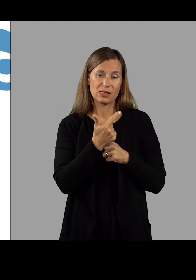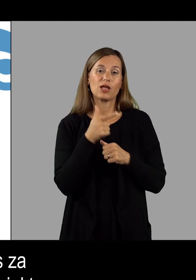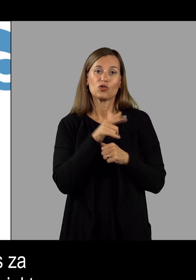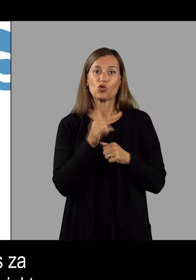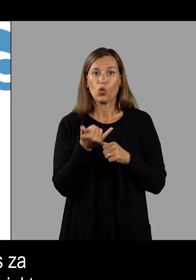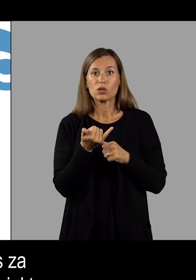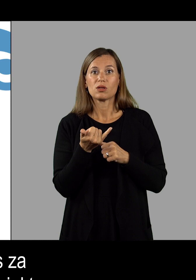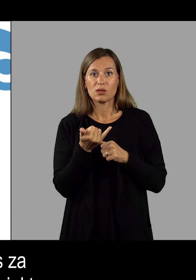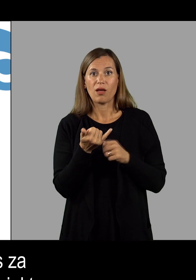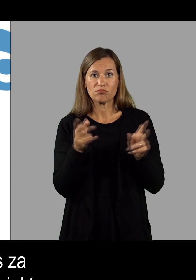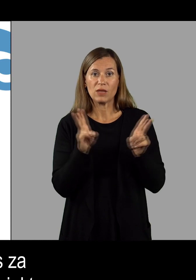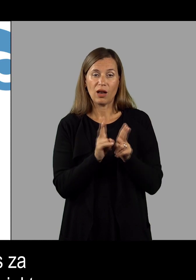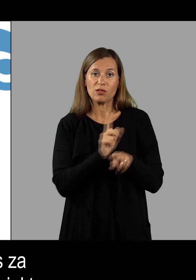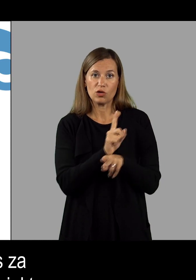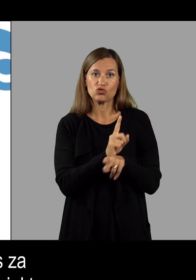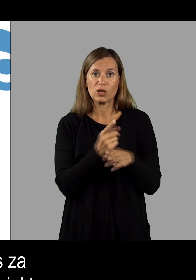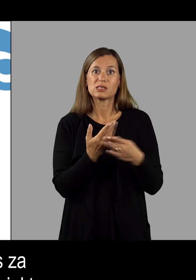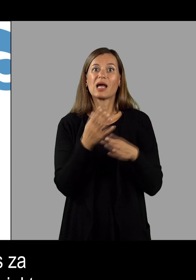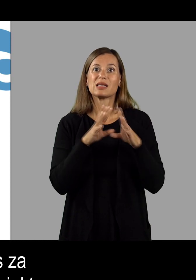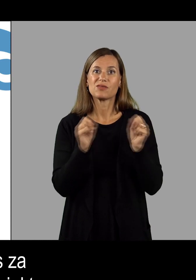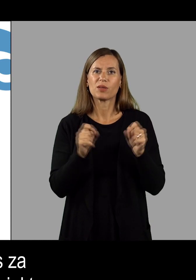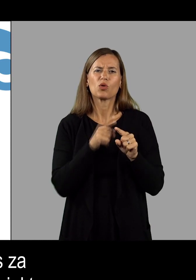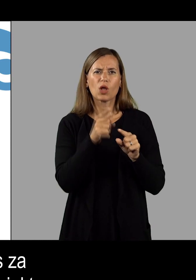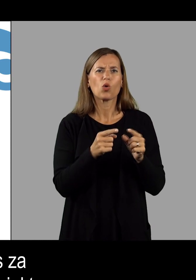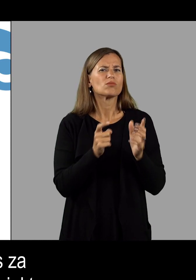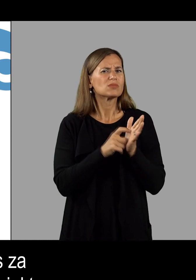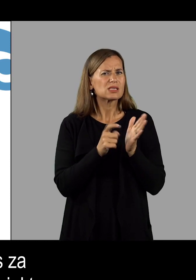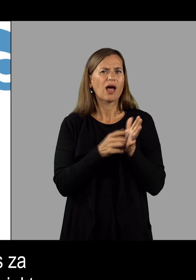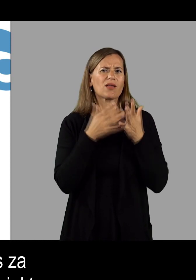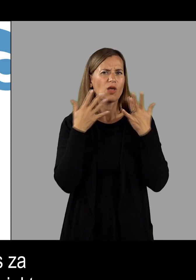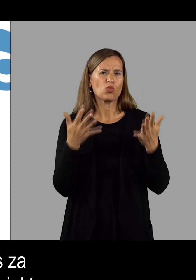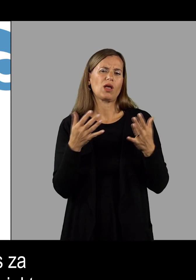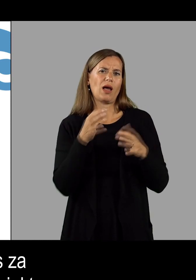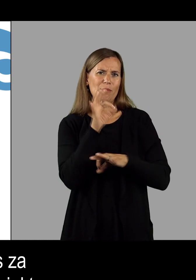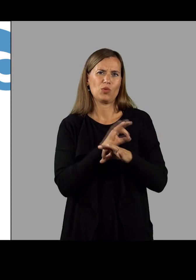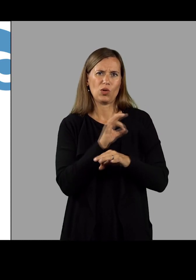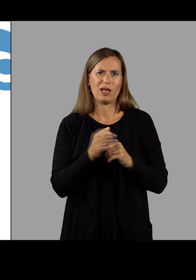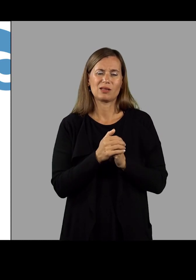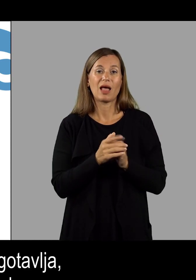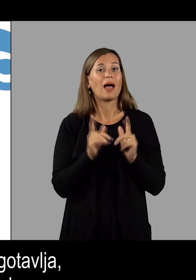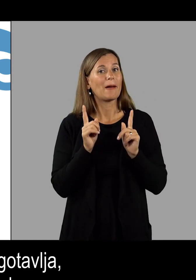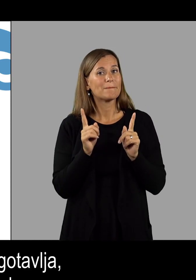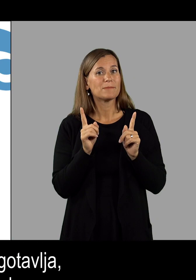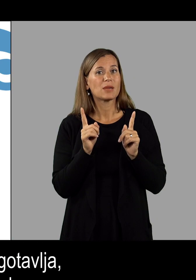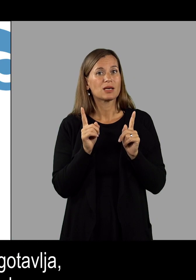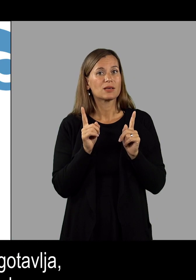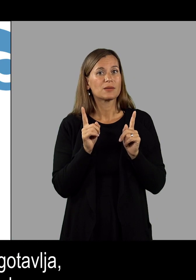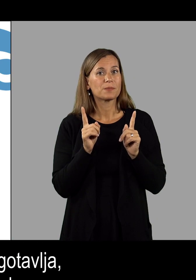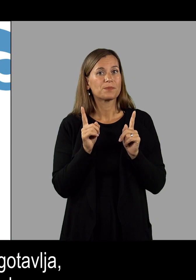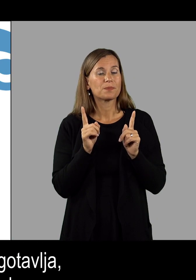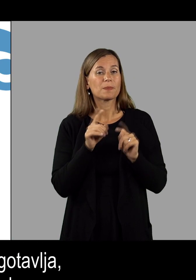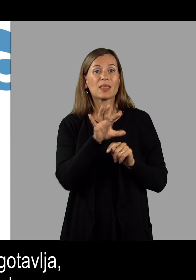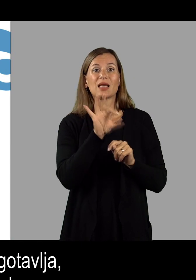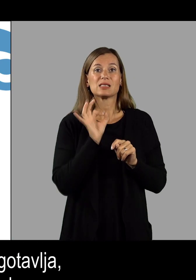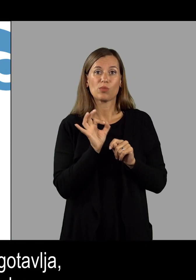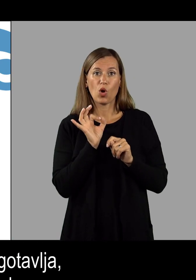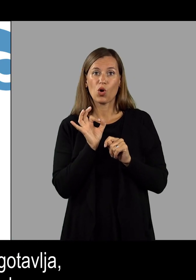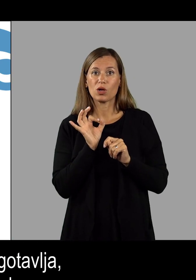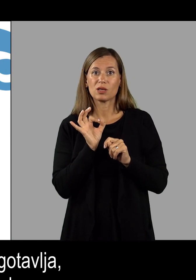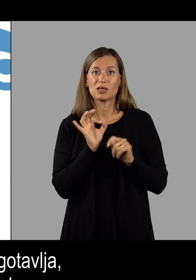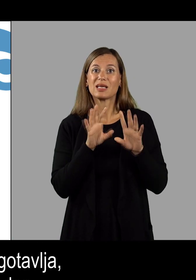pa je projektni konzorcij že začel delati pri projektu. Operacija se bo zaključila